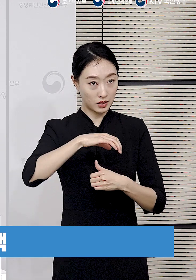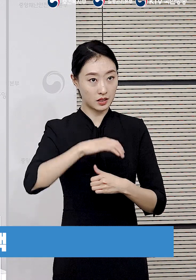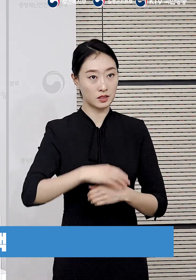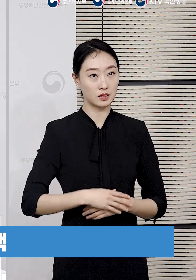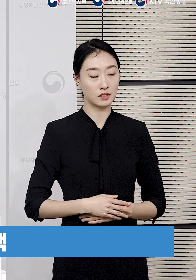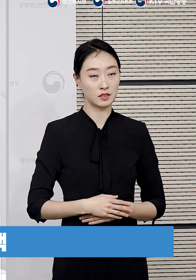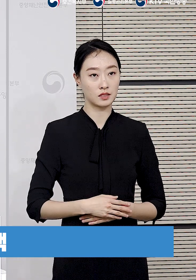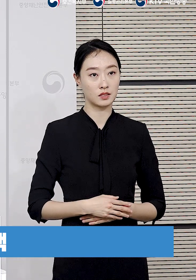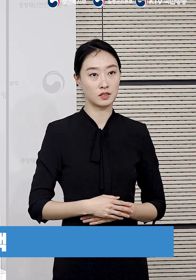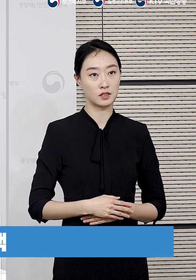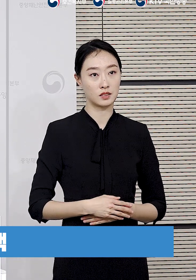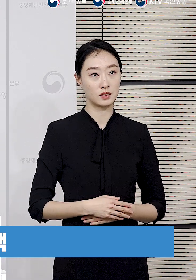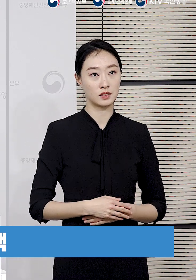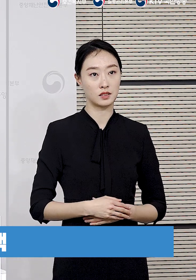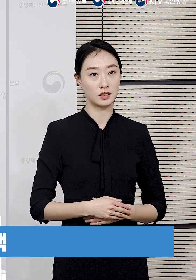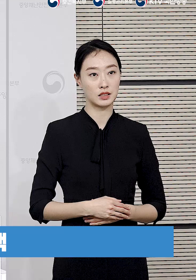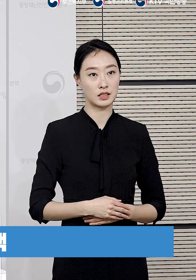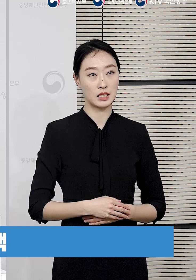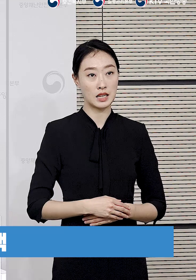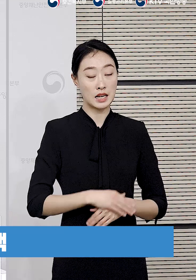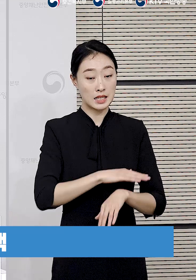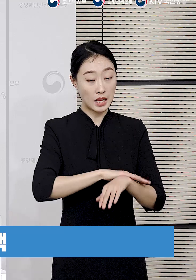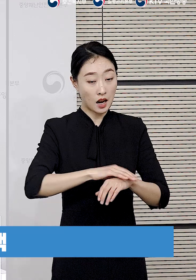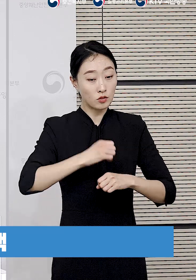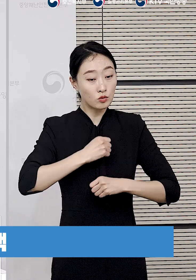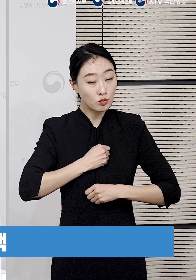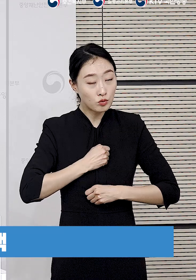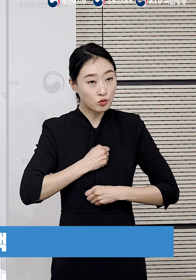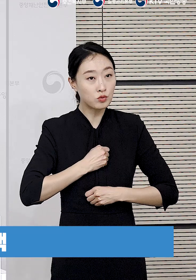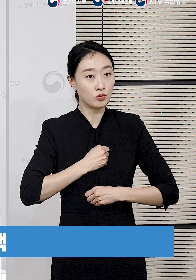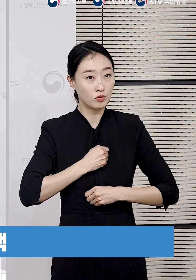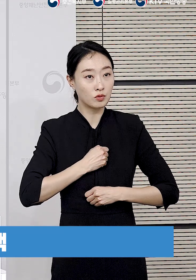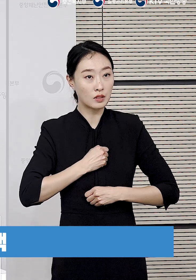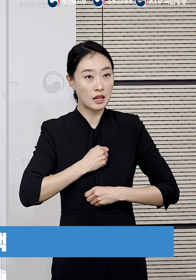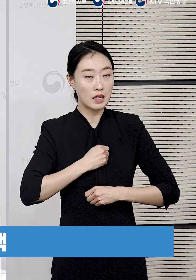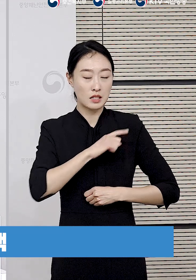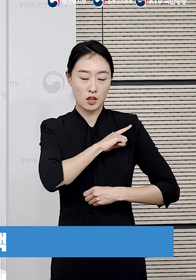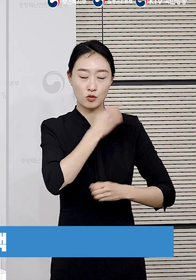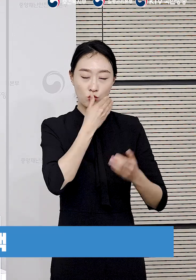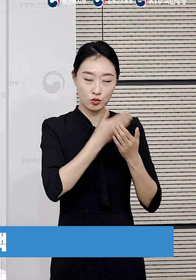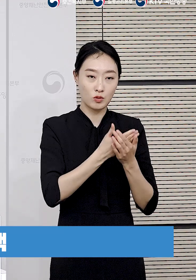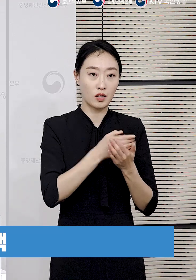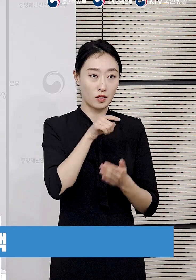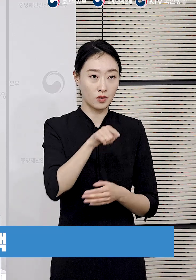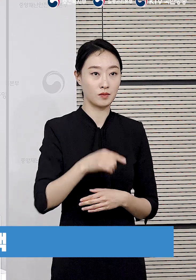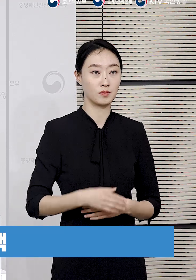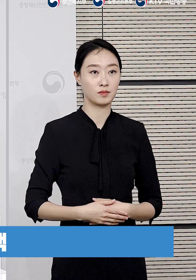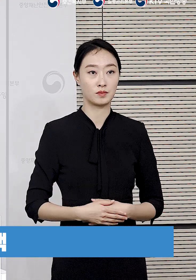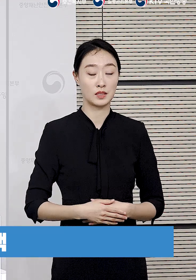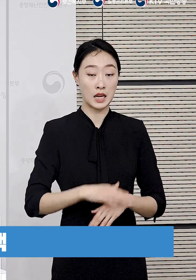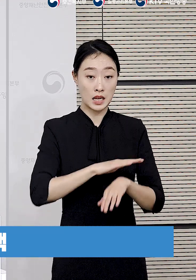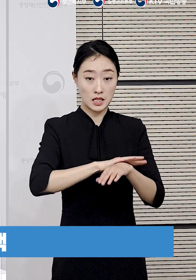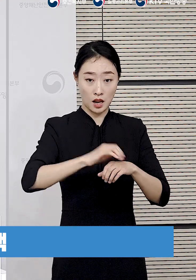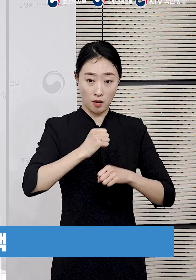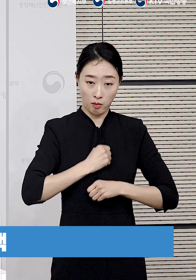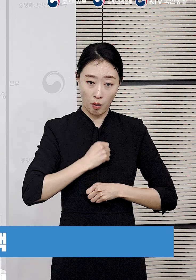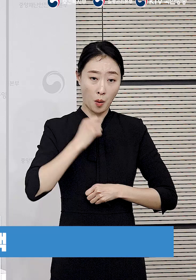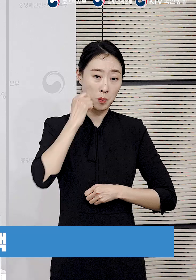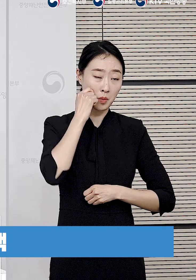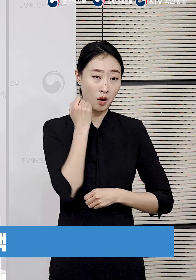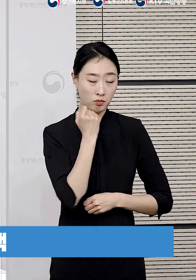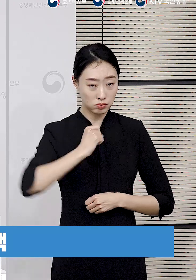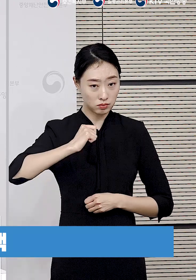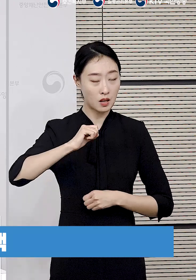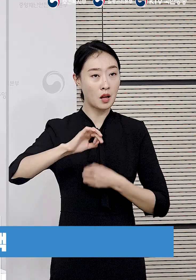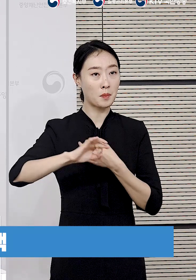분들이 가장 잘 지켜주시는 것이 가장 중요하고요. 만약 그것이 이제 잘 지켜지지